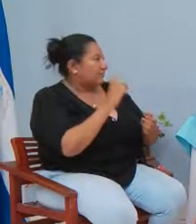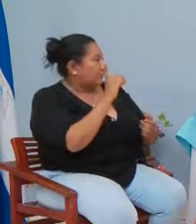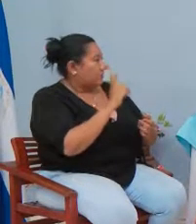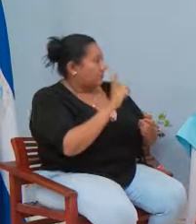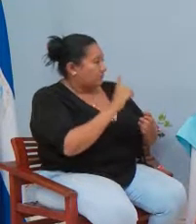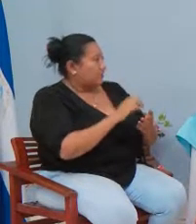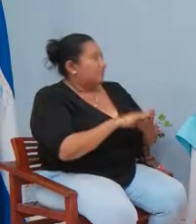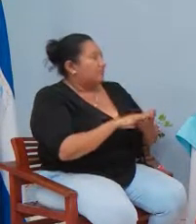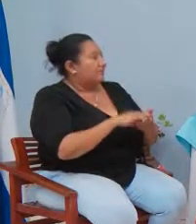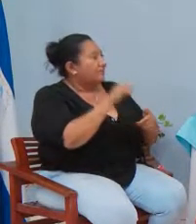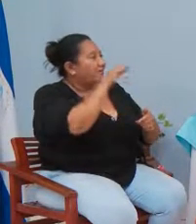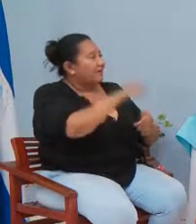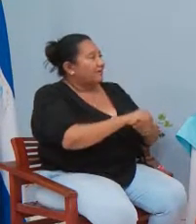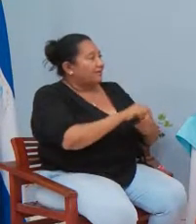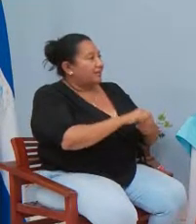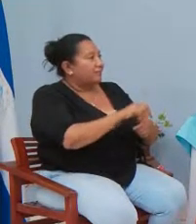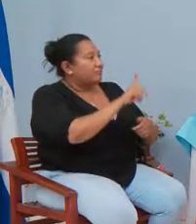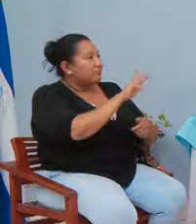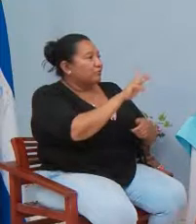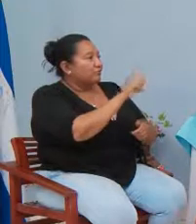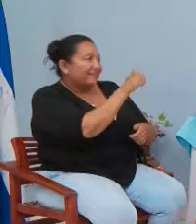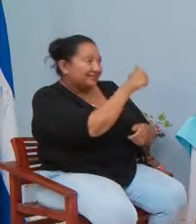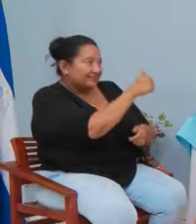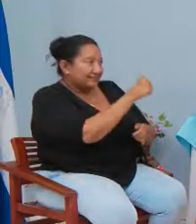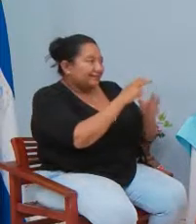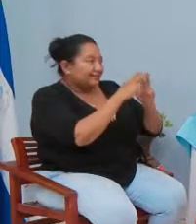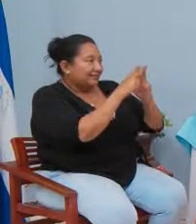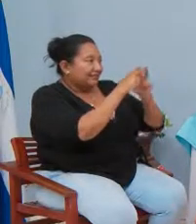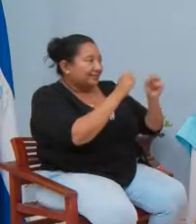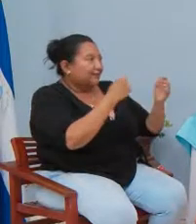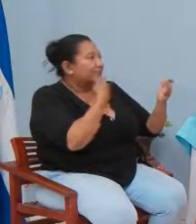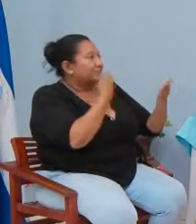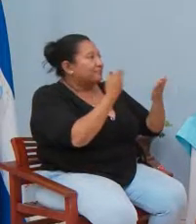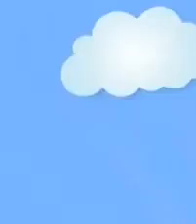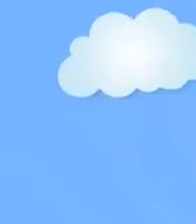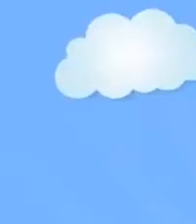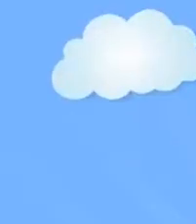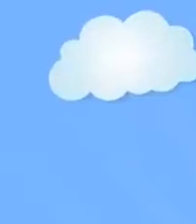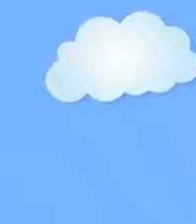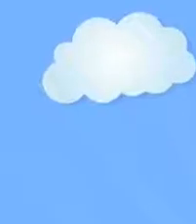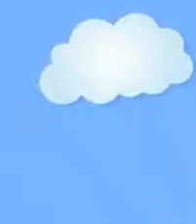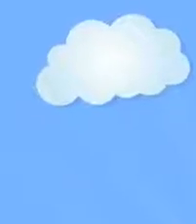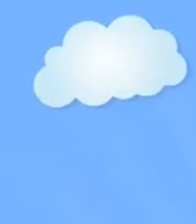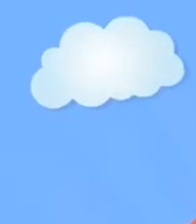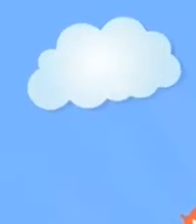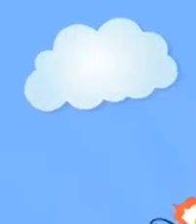domingos aquí por Canal 6, Nicaragüense, por gracia de Dios.